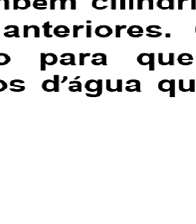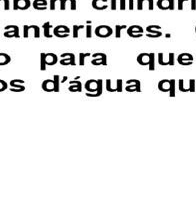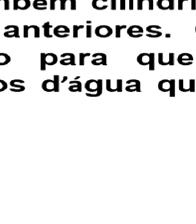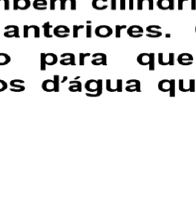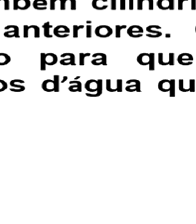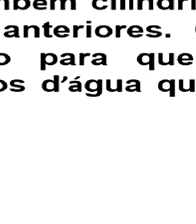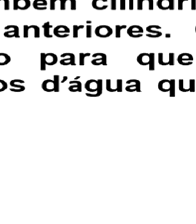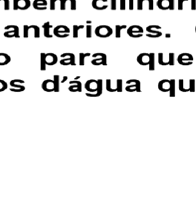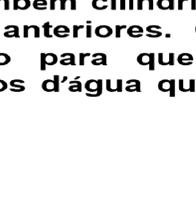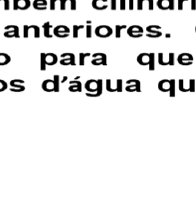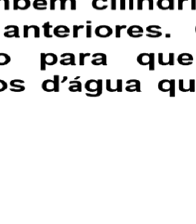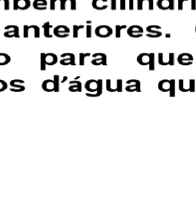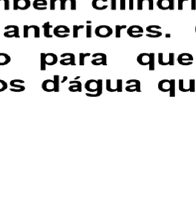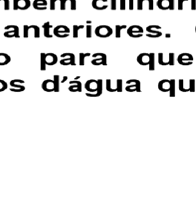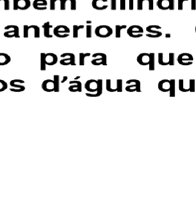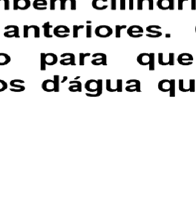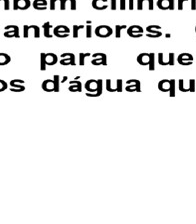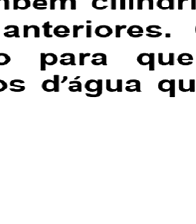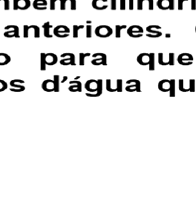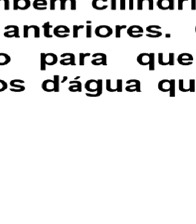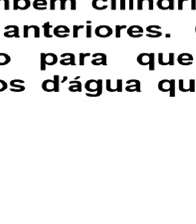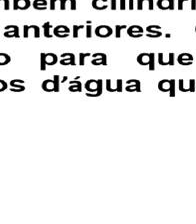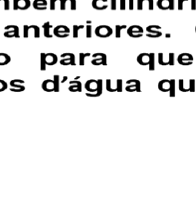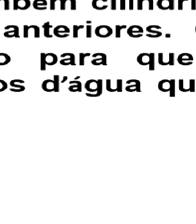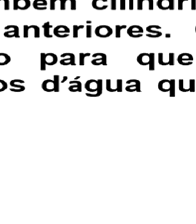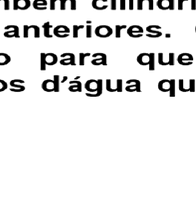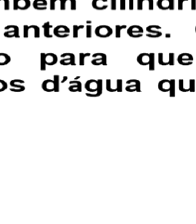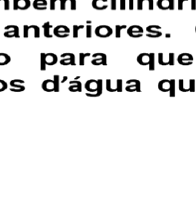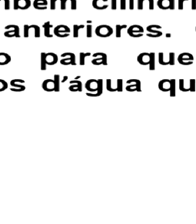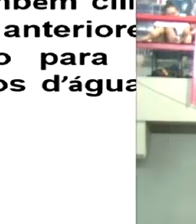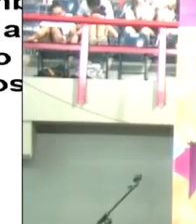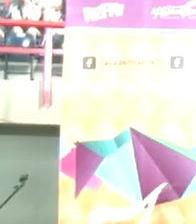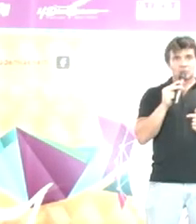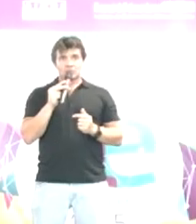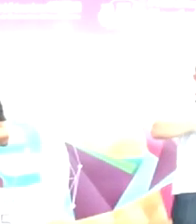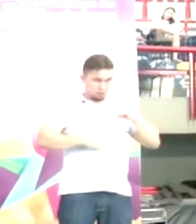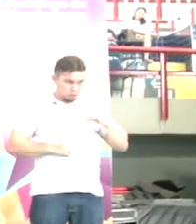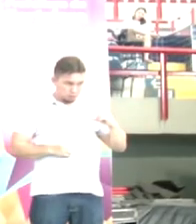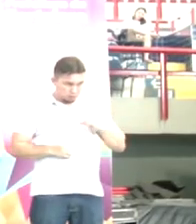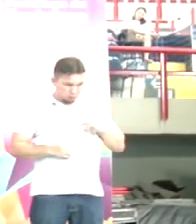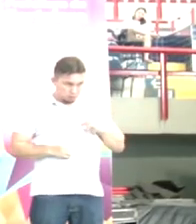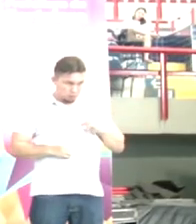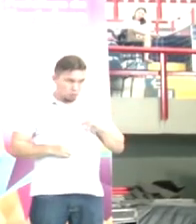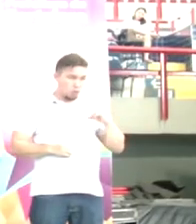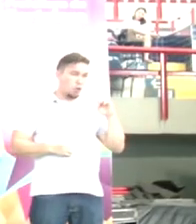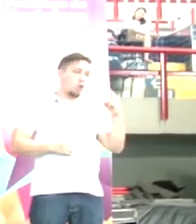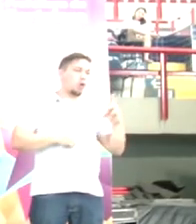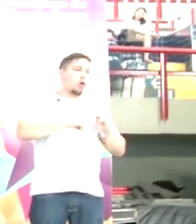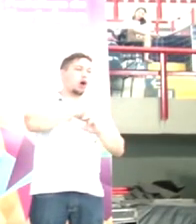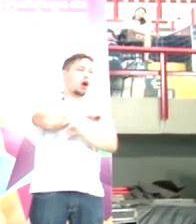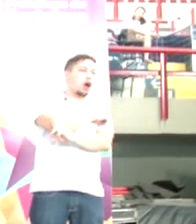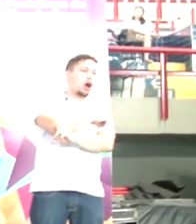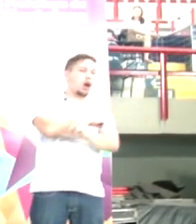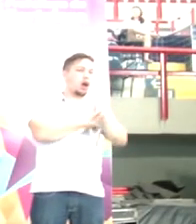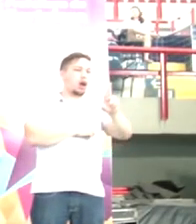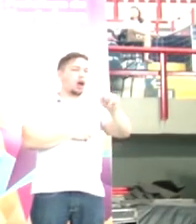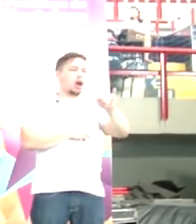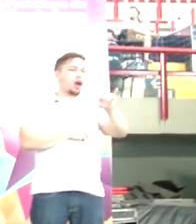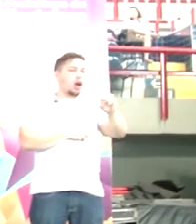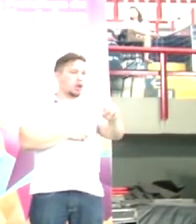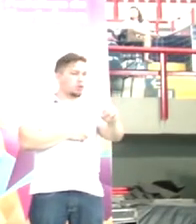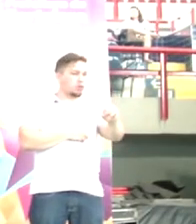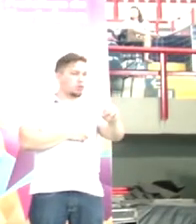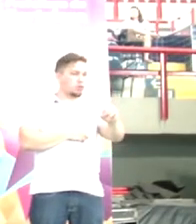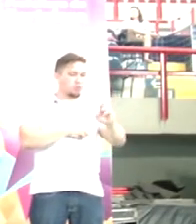sabe, aparece naquelas fórmulas diâmetro ou aparece raio? Aparece